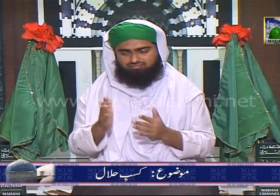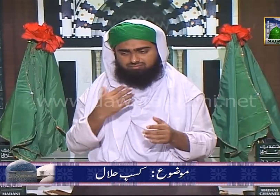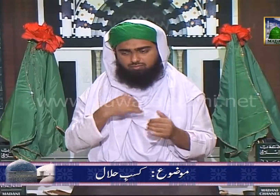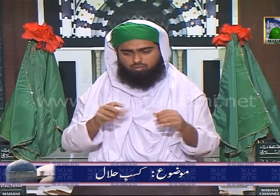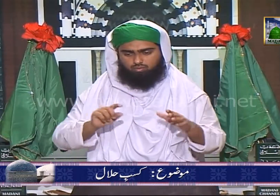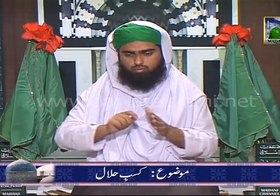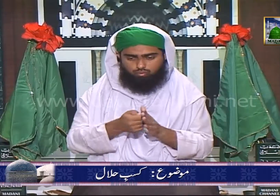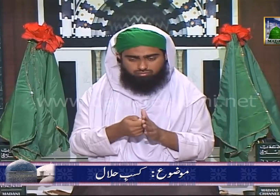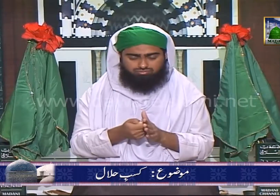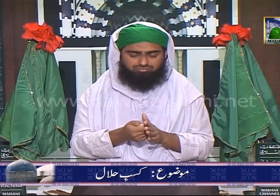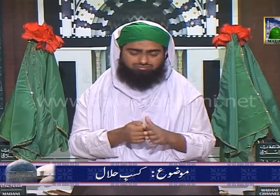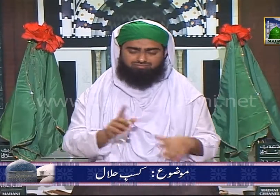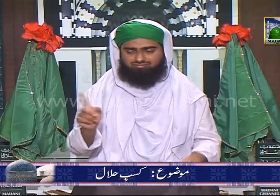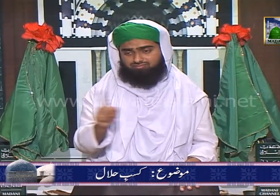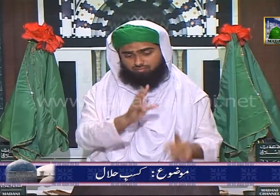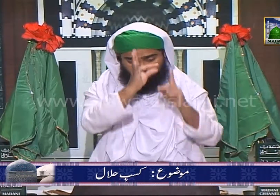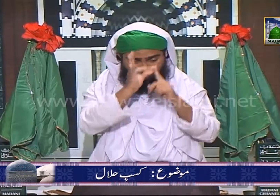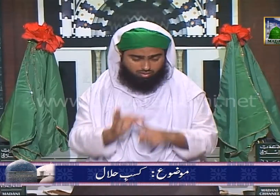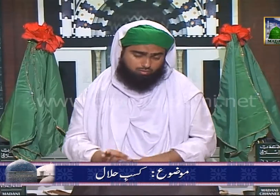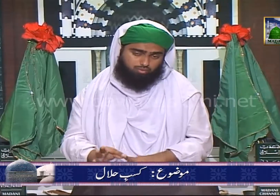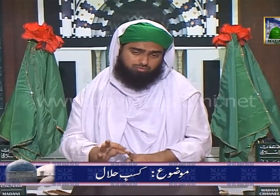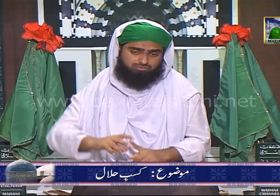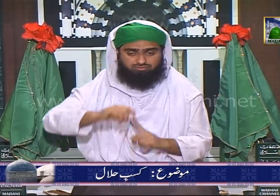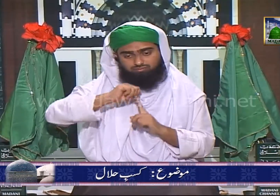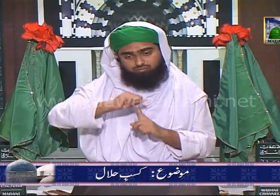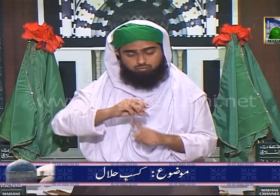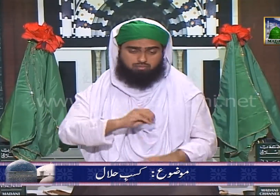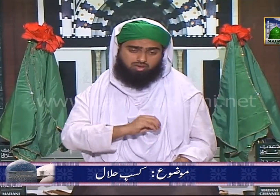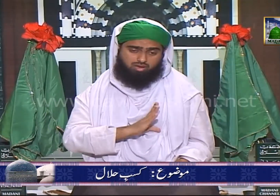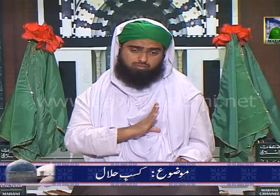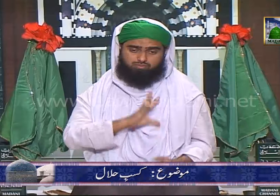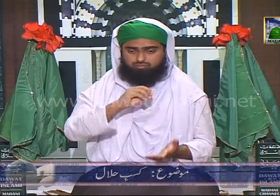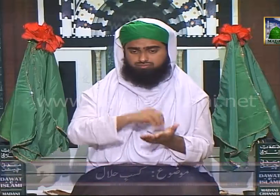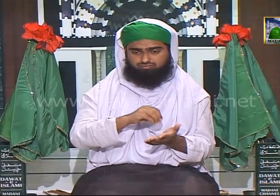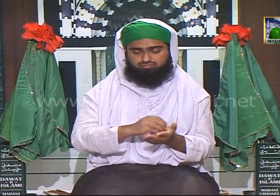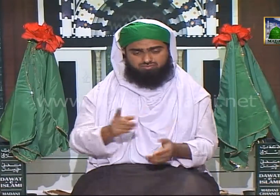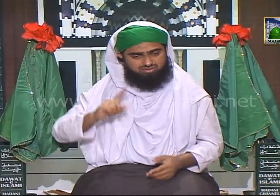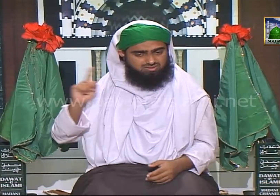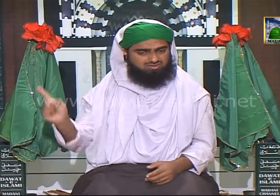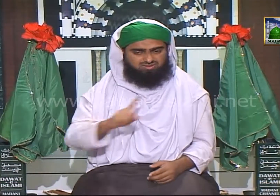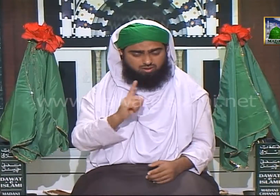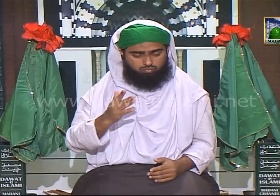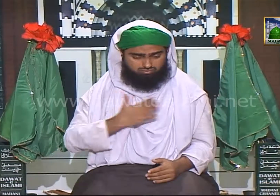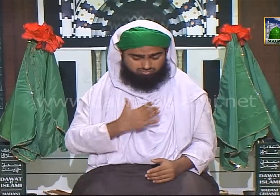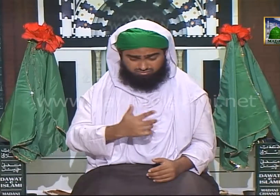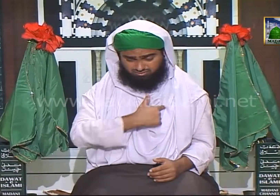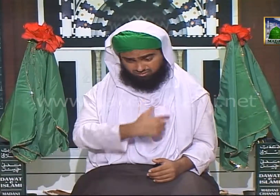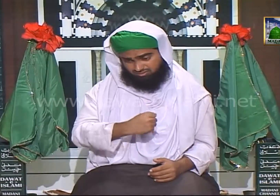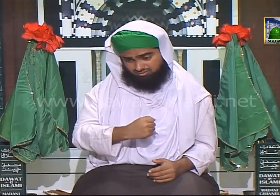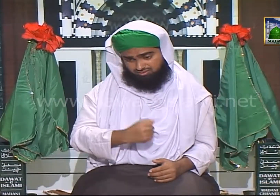فرصت ملی تو آ گئے، نہیں ملی تو گھر بیٹھے رہے، رستے مارتے رہے، تو نہیں ہوگا کام. اگر ہر فرض حملے کا یہ